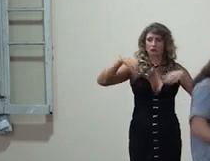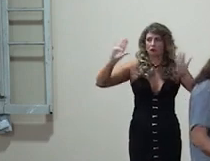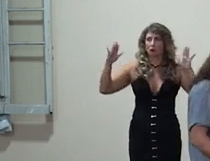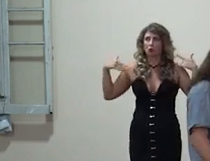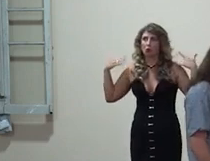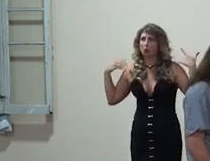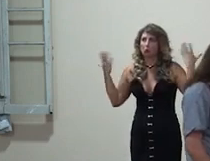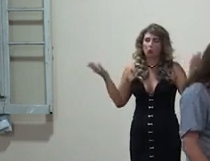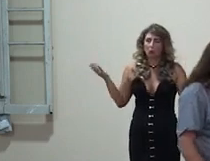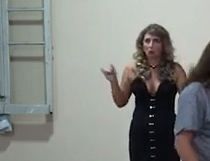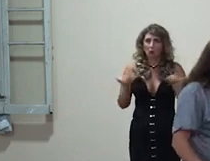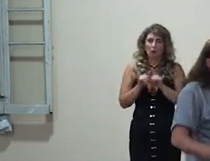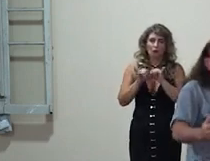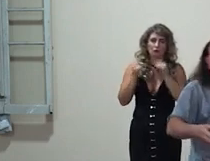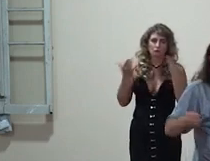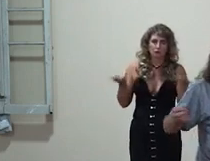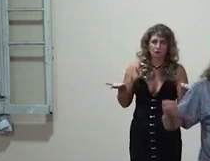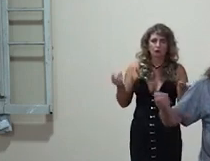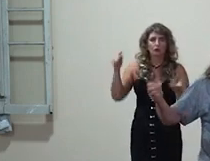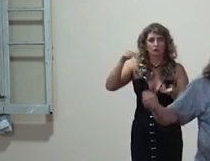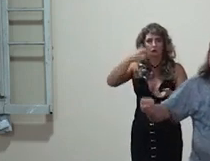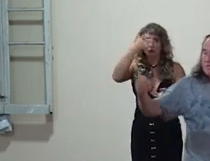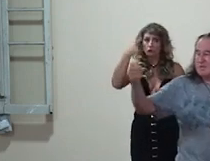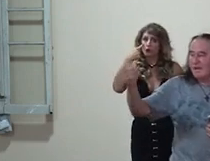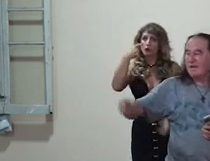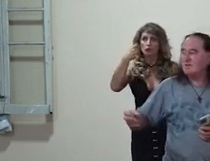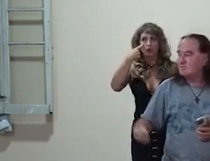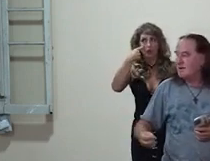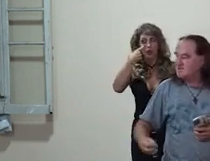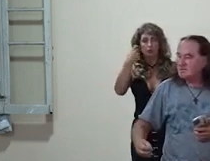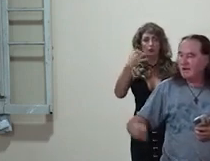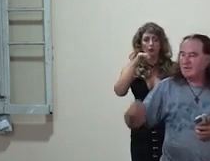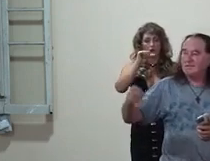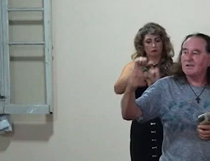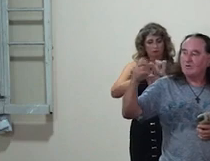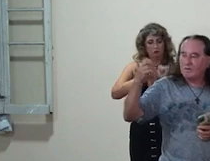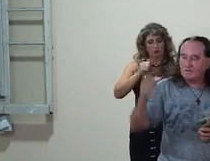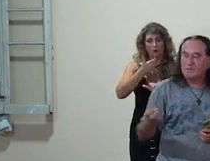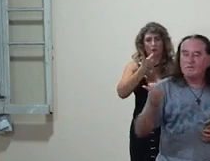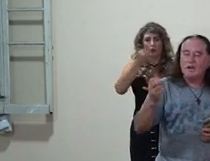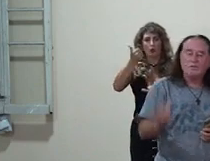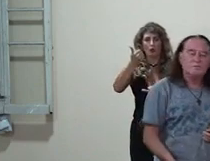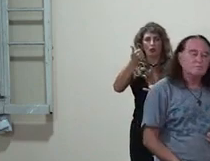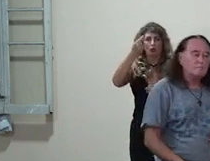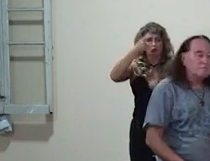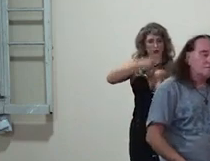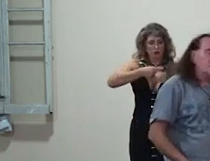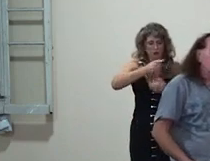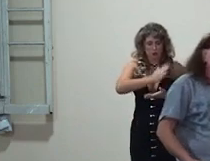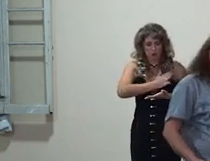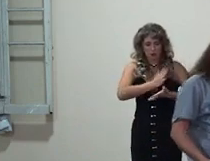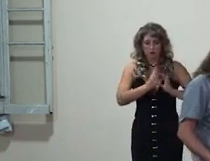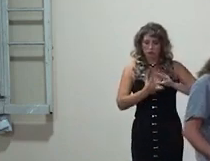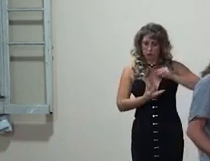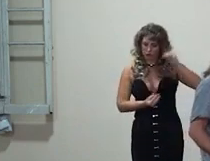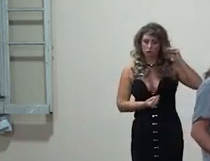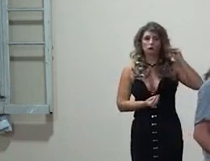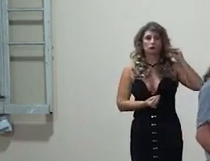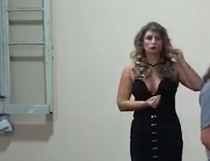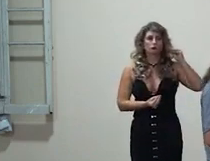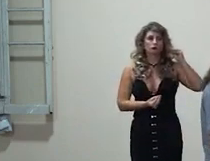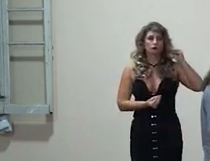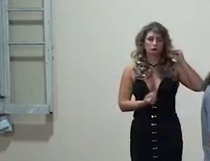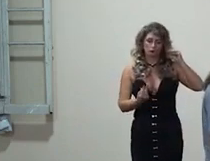aí, né? E aqui não está o pessoal que quer arrumar a cidade de coração e alma, tá?